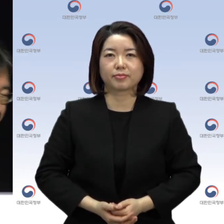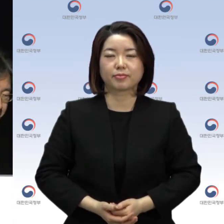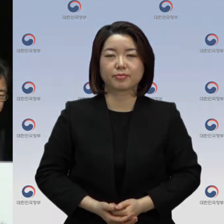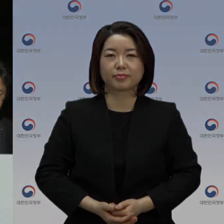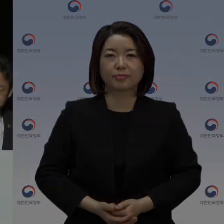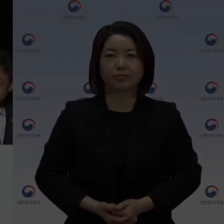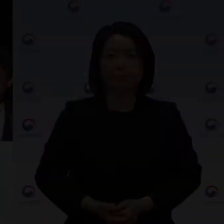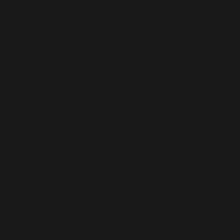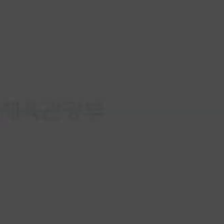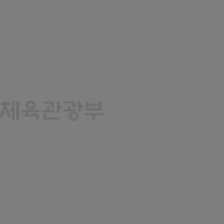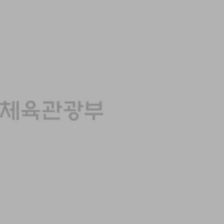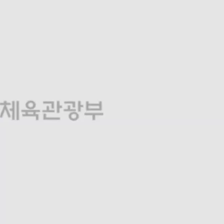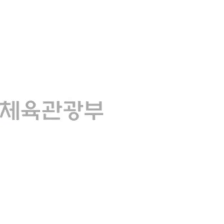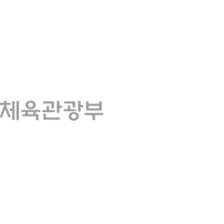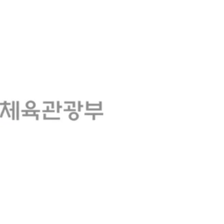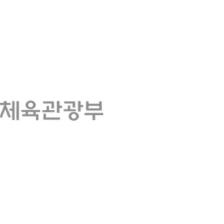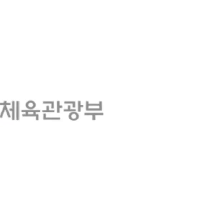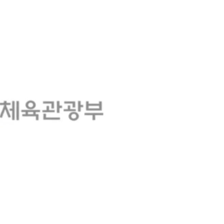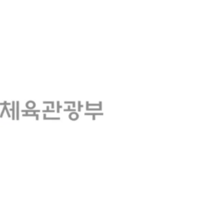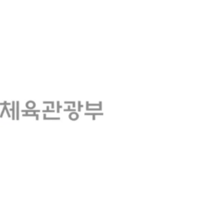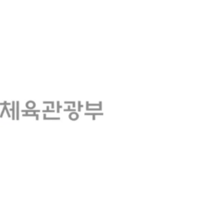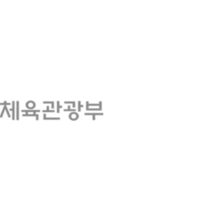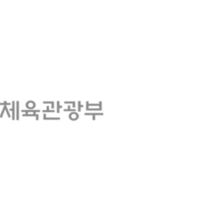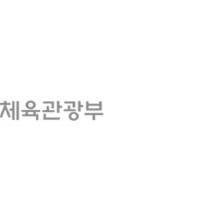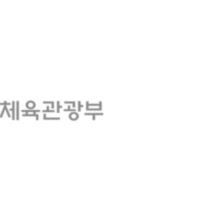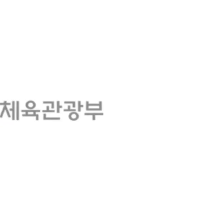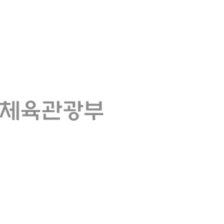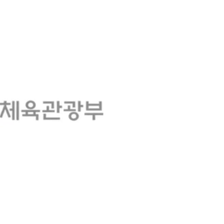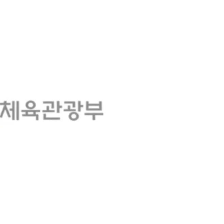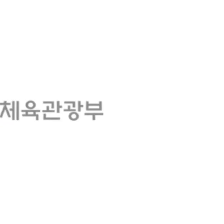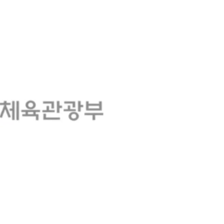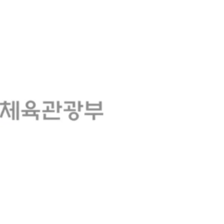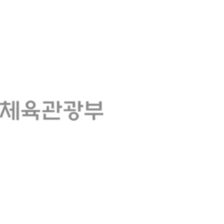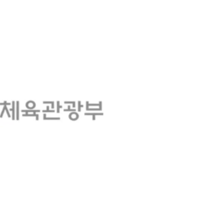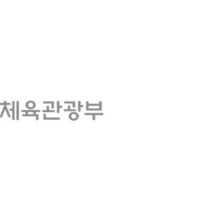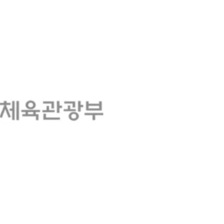네, 박양